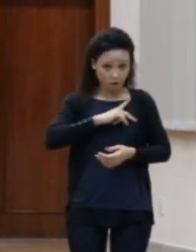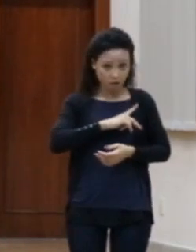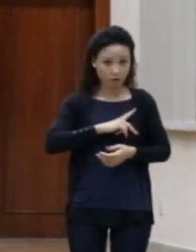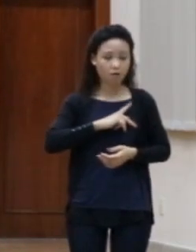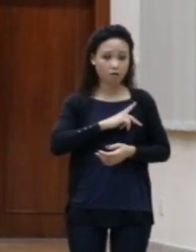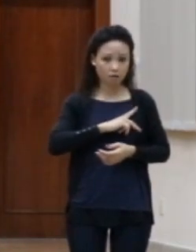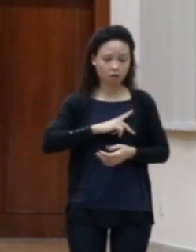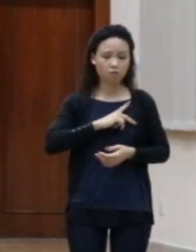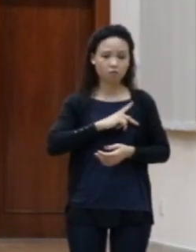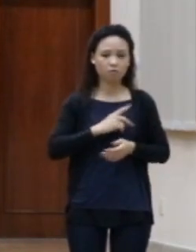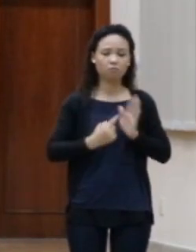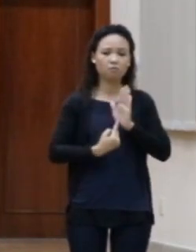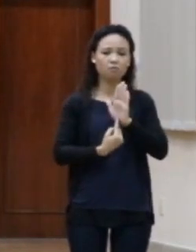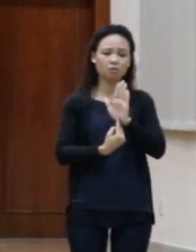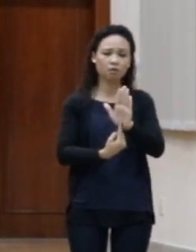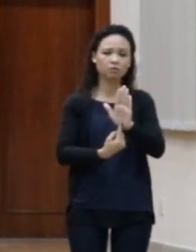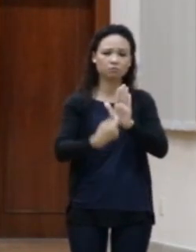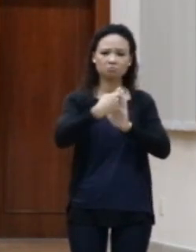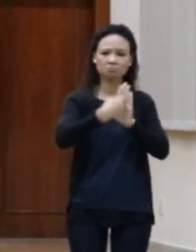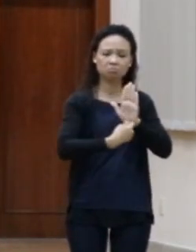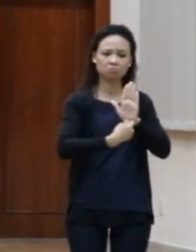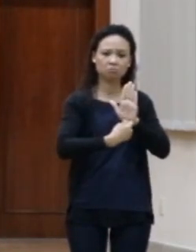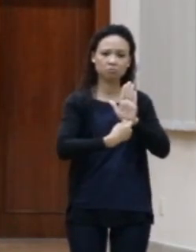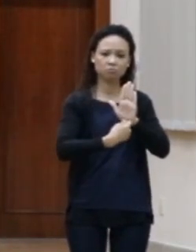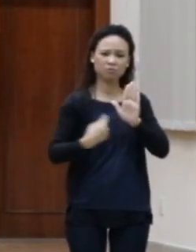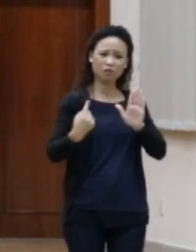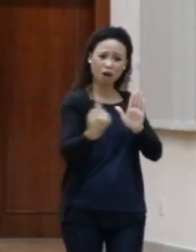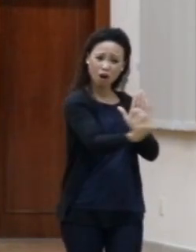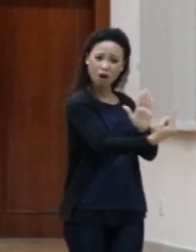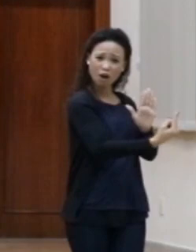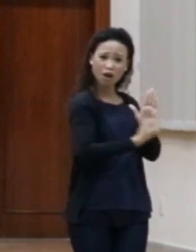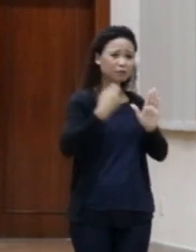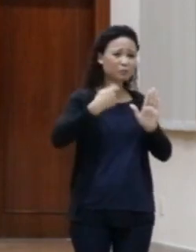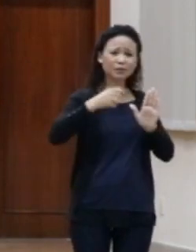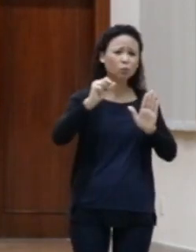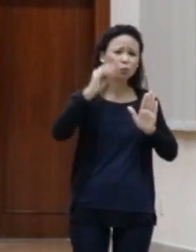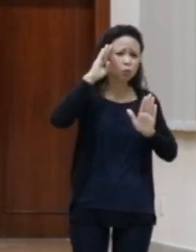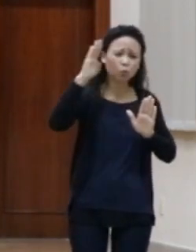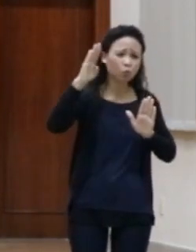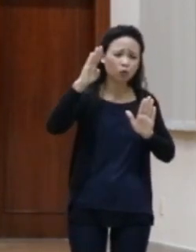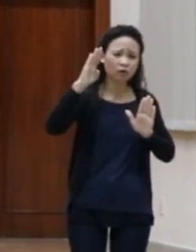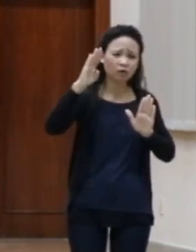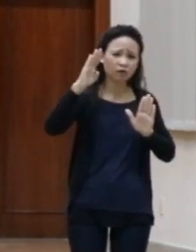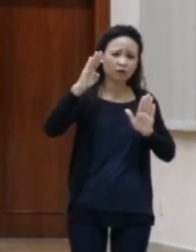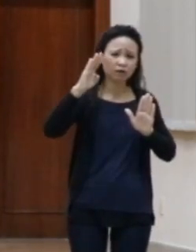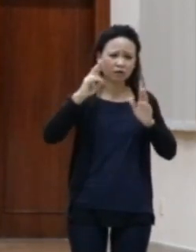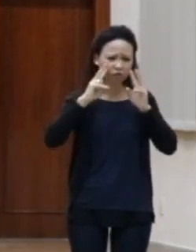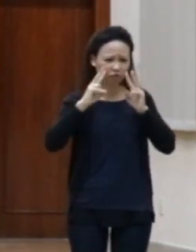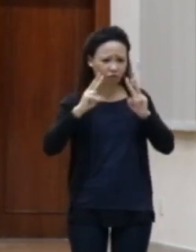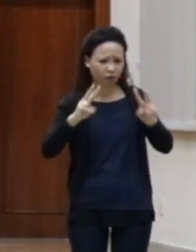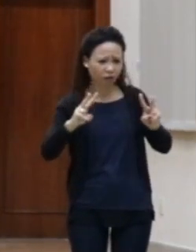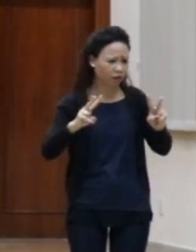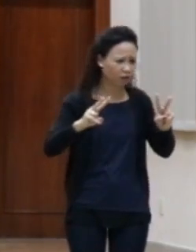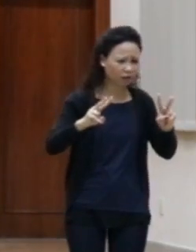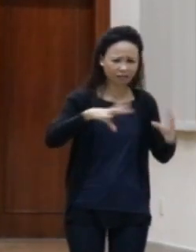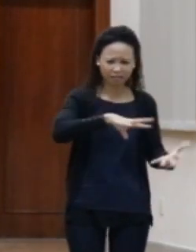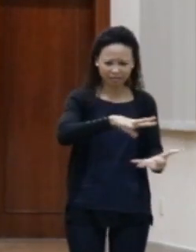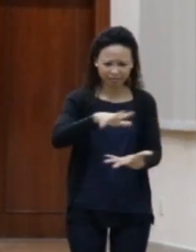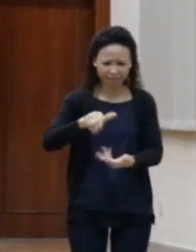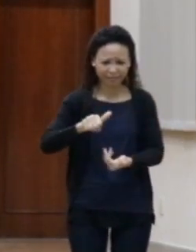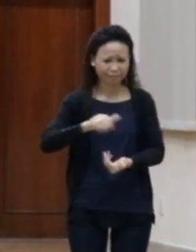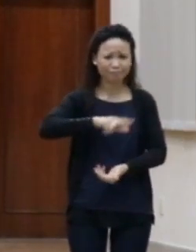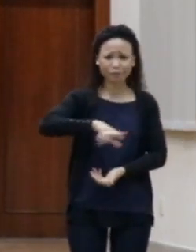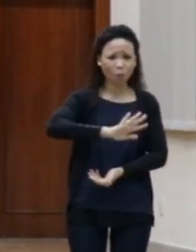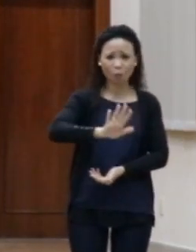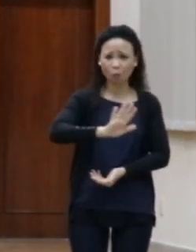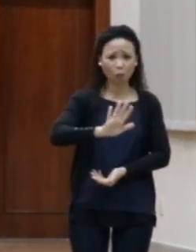olha, fixamos os nossos olhos não naquilo que se vê, porque aquilo que se vê é apenas causa humana, não responde